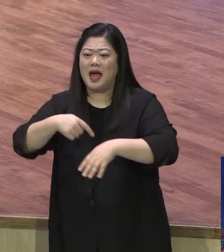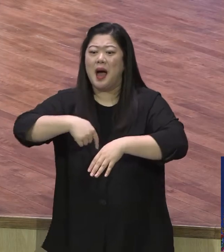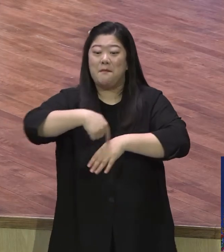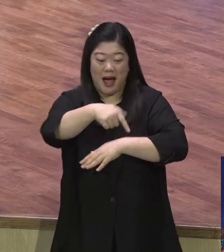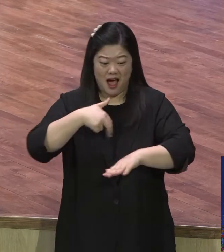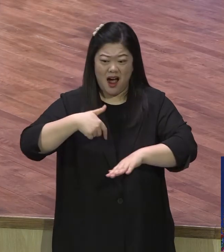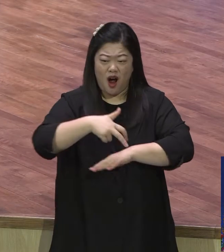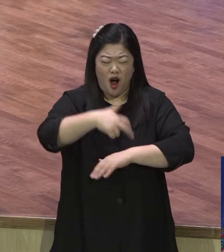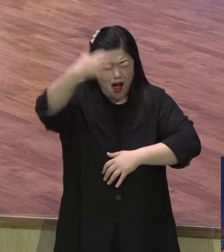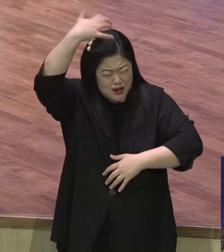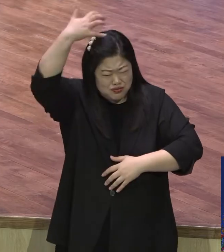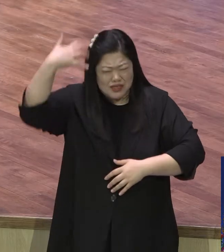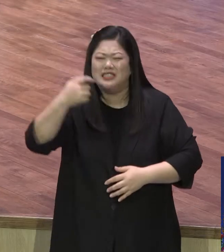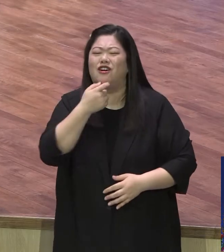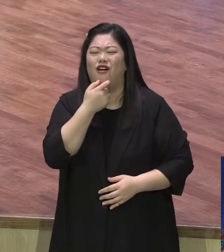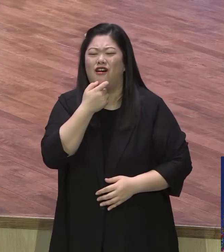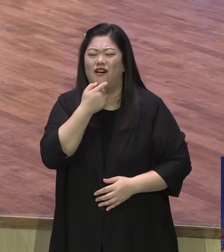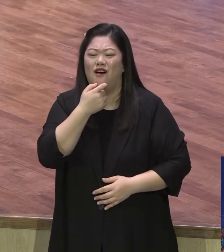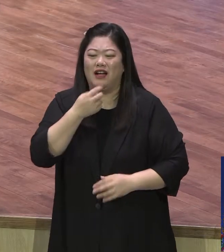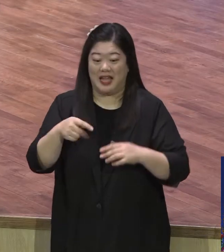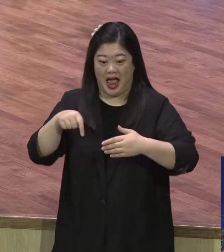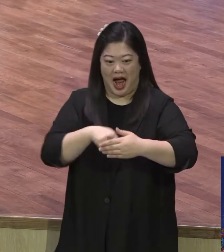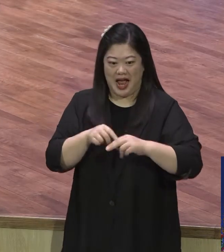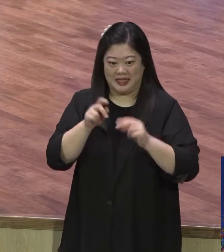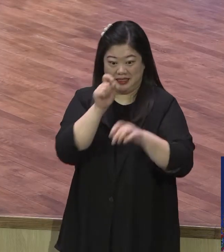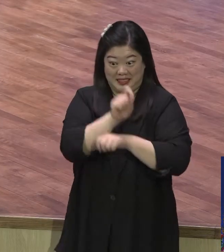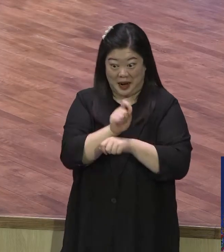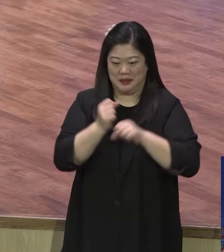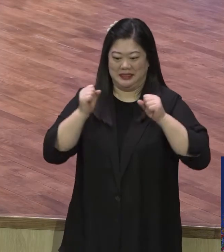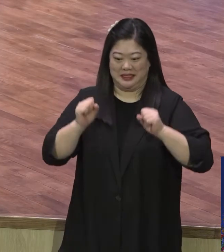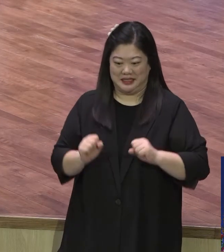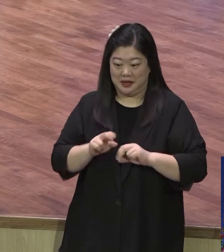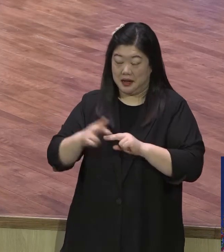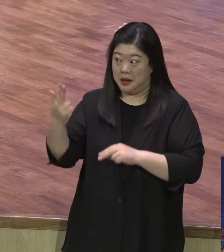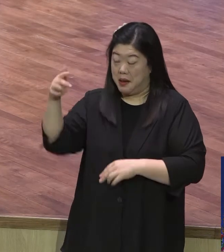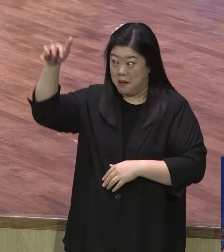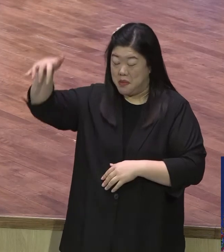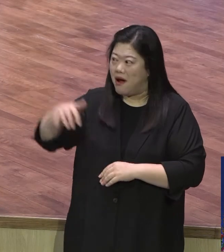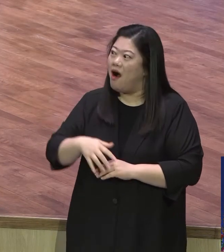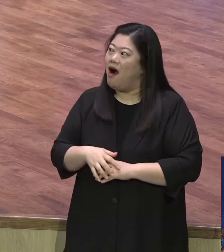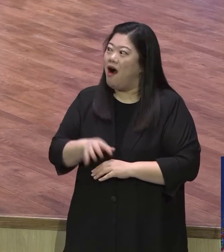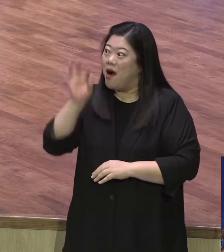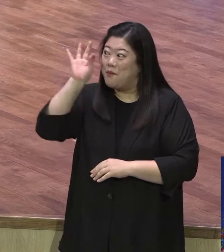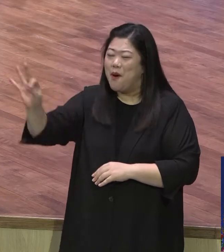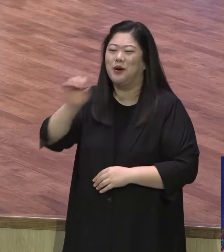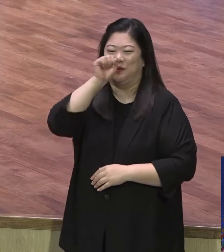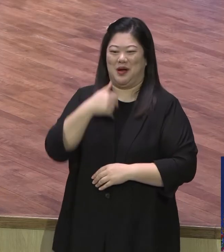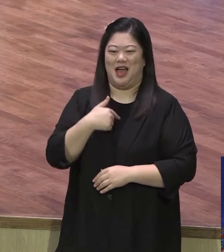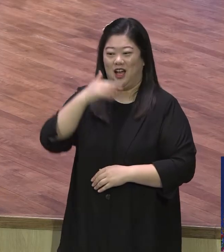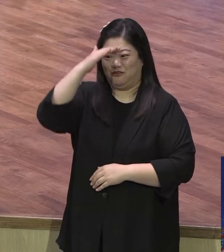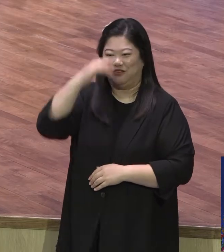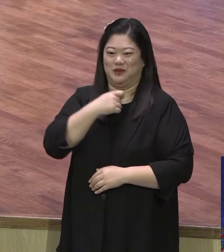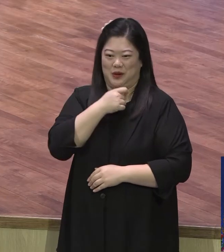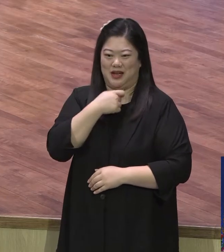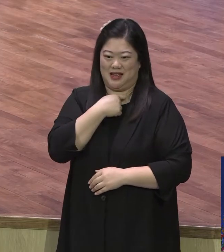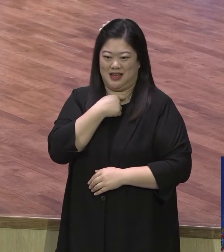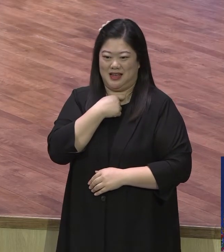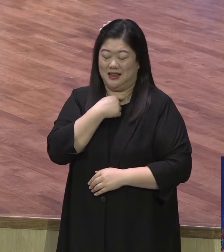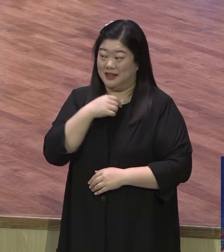비 오는 비를 좋았는데 비를 보면 창조의 하나님의 솜씨를 보면 놀라운 거요 느끼는 거요 이야